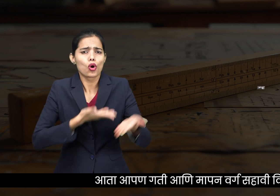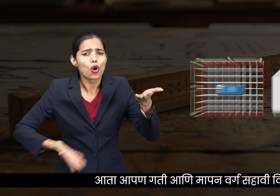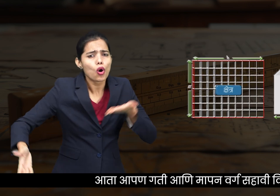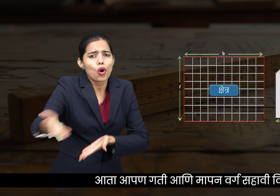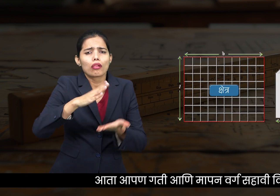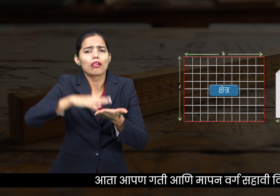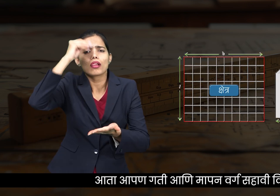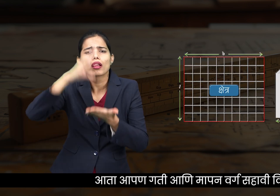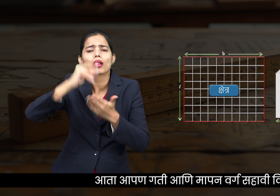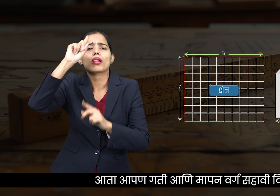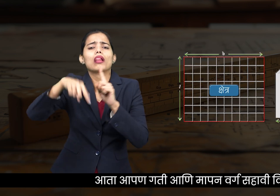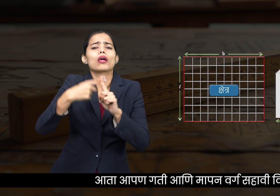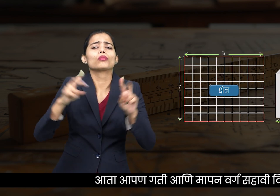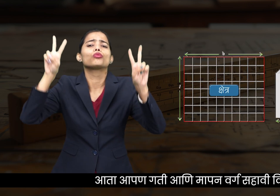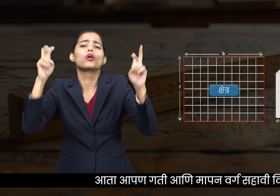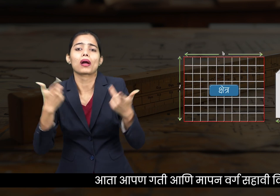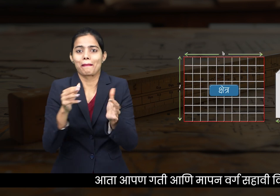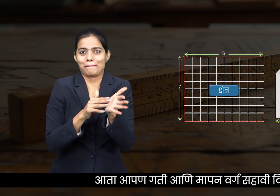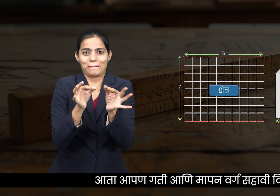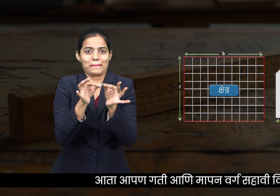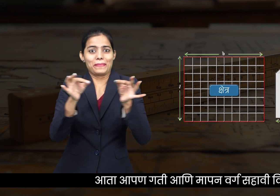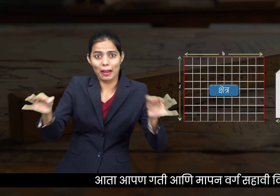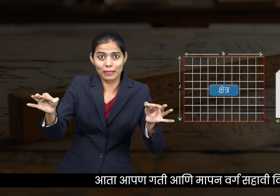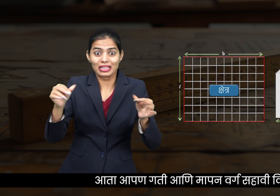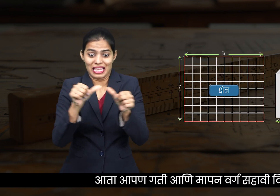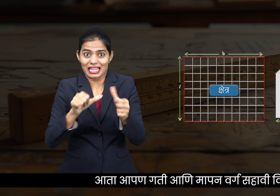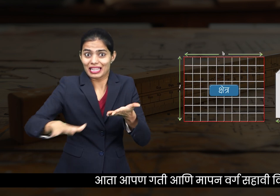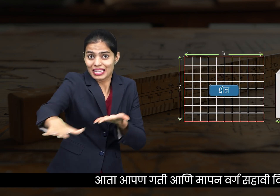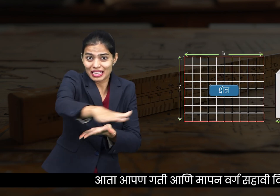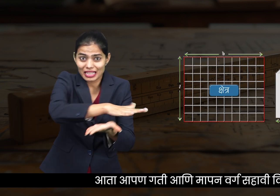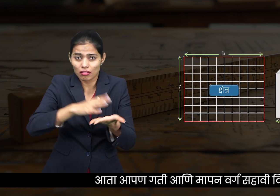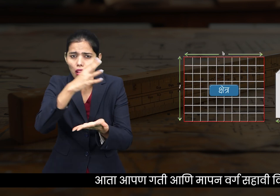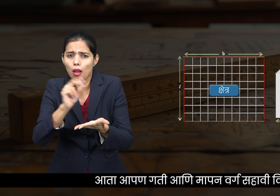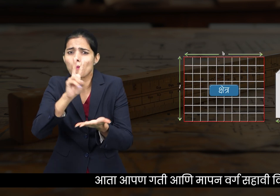आता आपण गती आणि मापन वर्ग 6वी विज्ञान